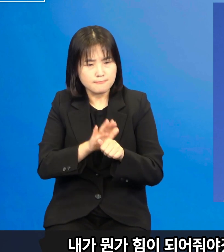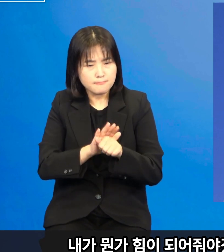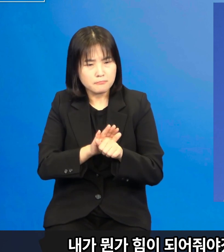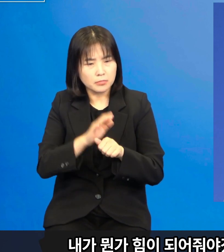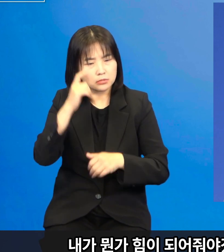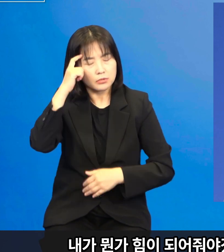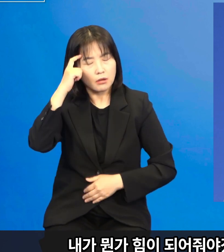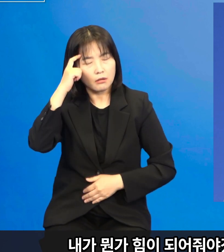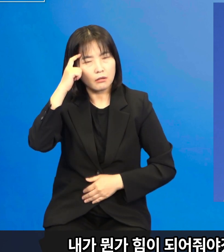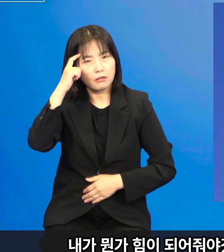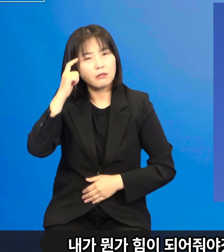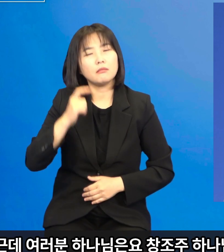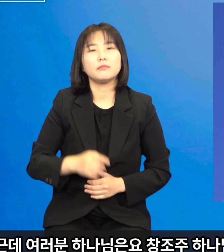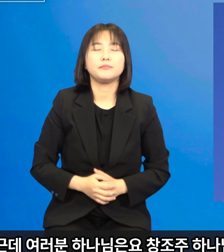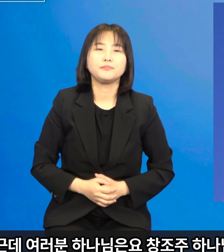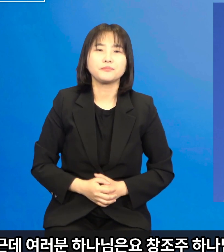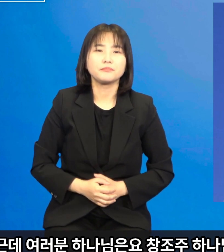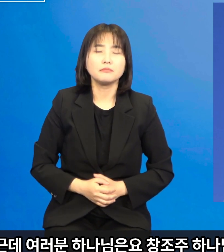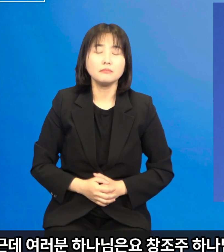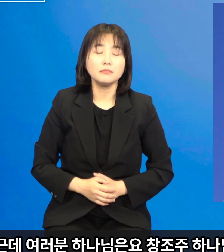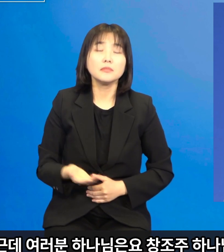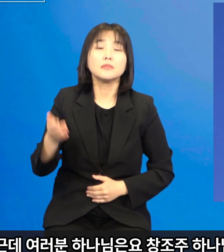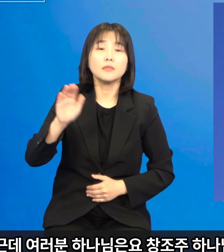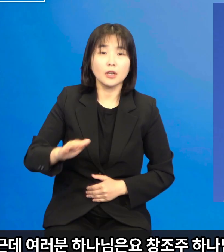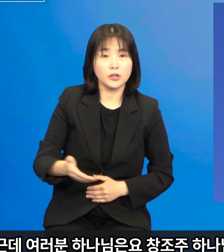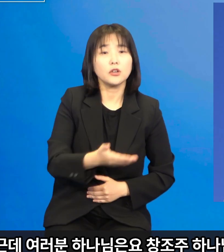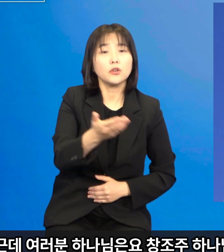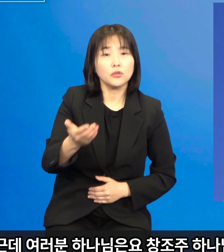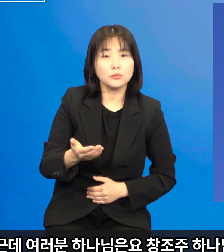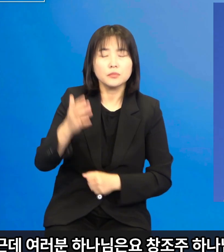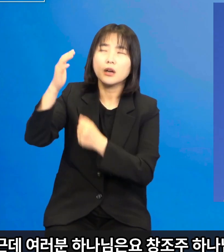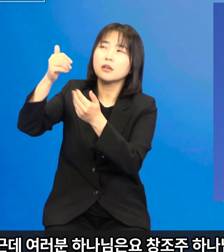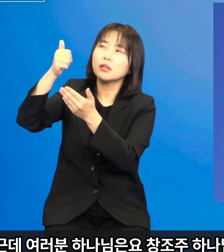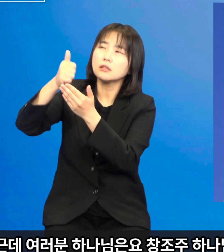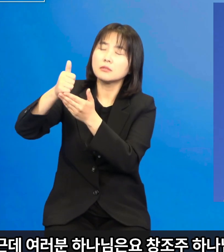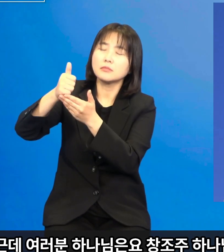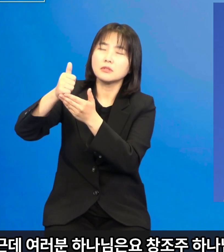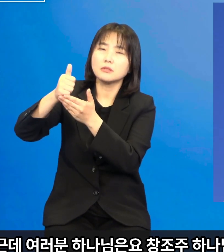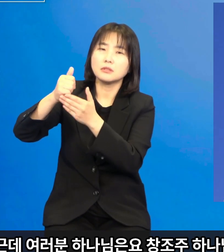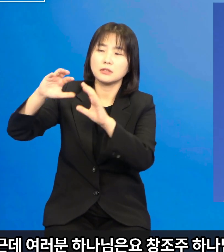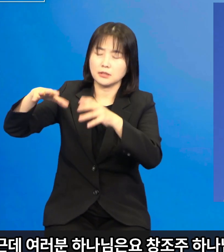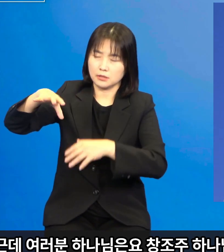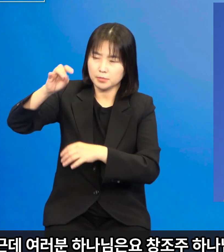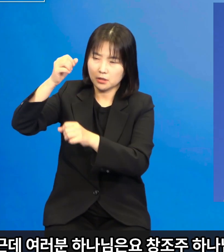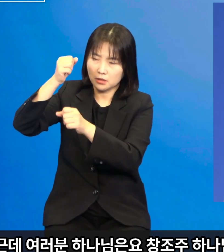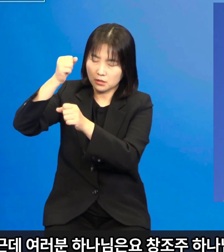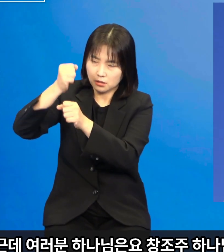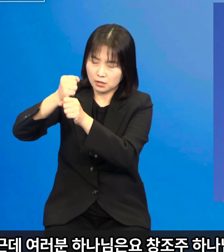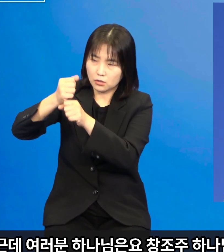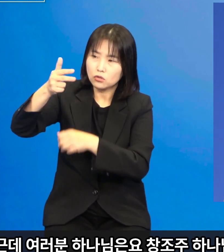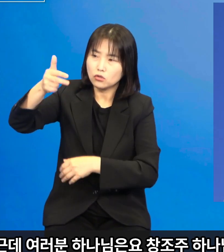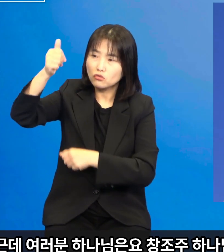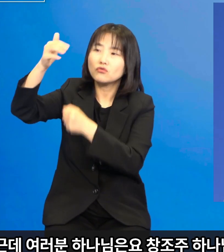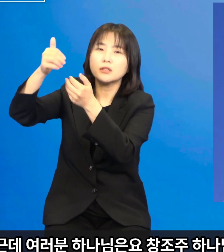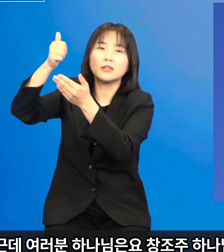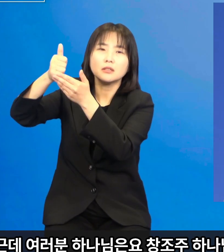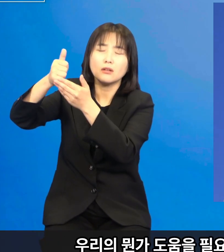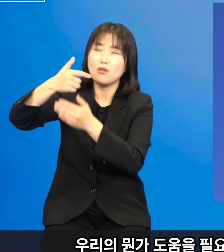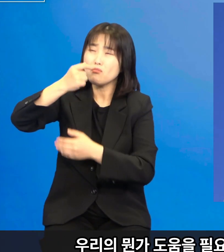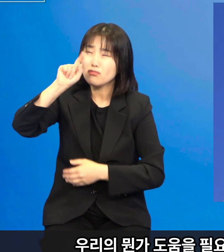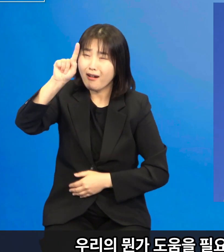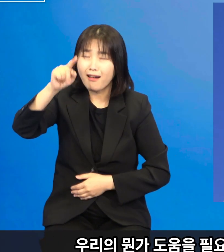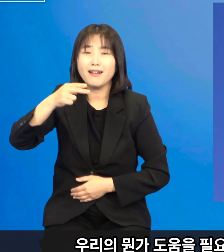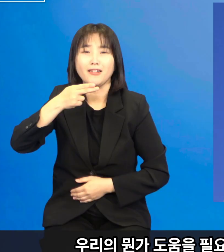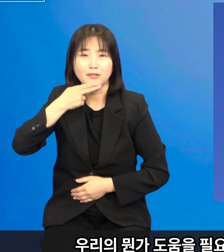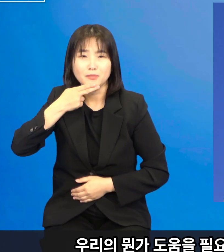거예요. 근데 여러분, 하나님은요, 창조주 하나님이십니다. 뭔가 부족한 분이 아니에요.